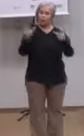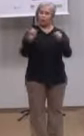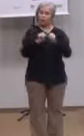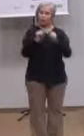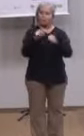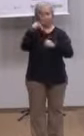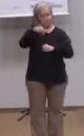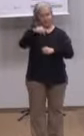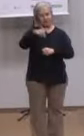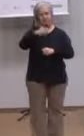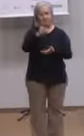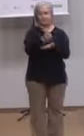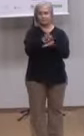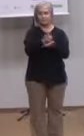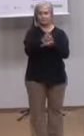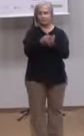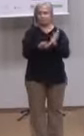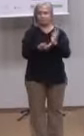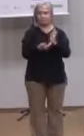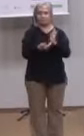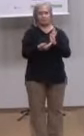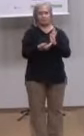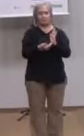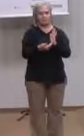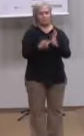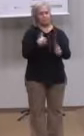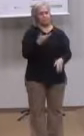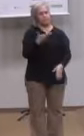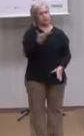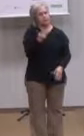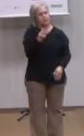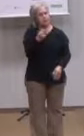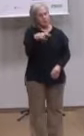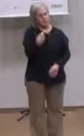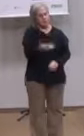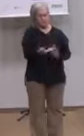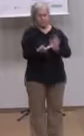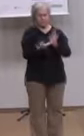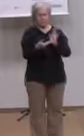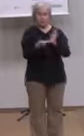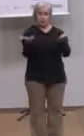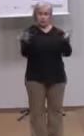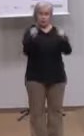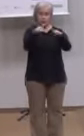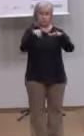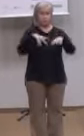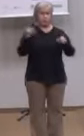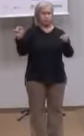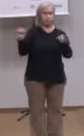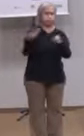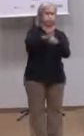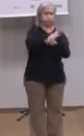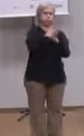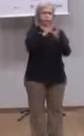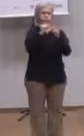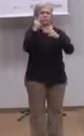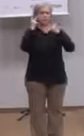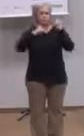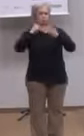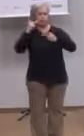esse evento sem vir aqui. Eu gostaria muito que essa casa estivesse cheia de